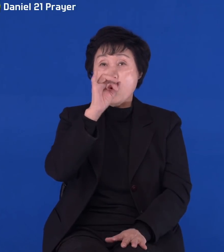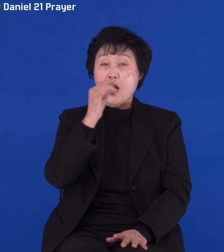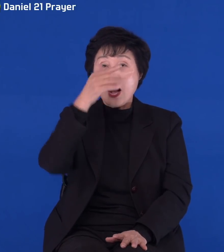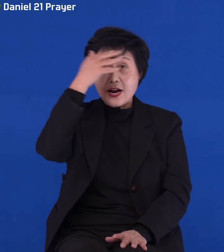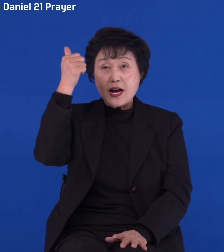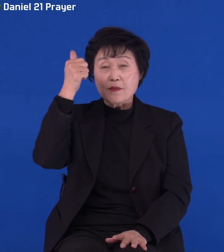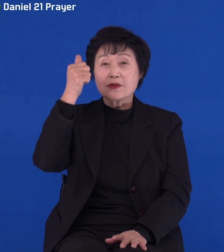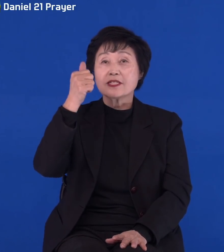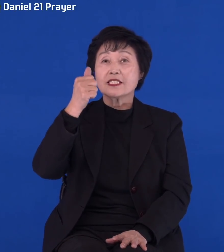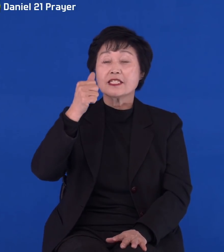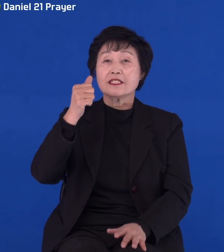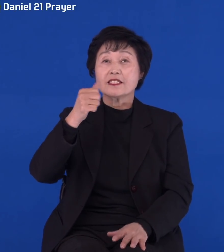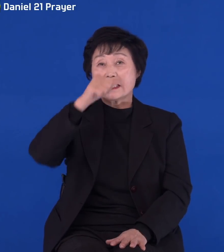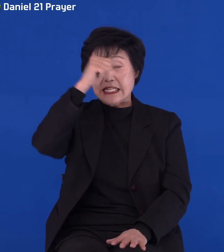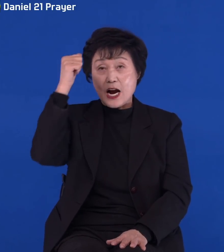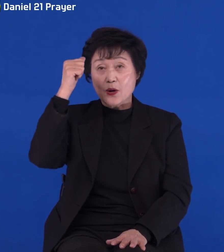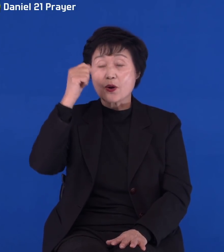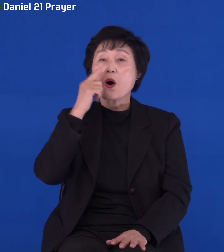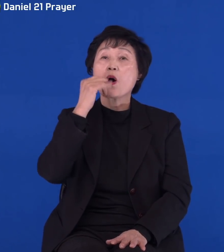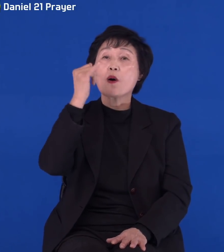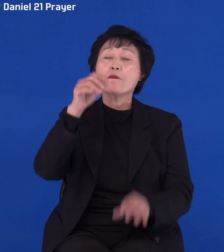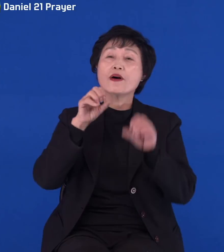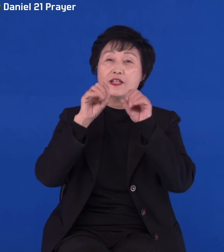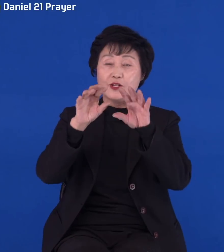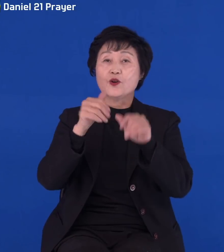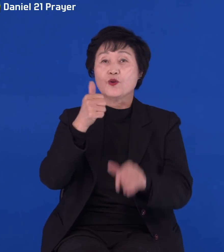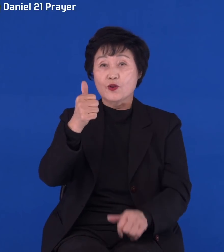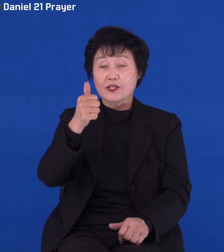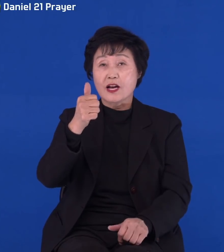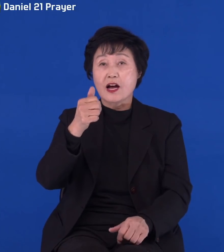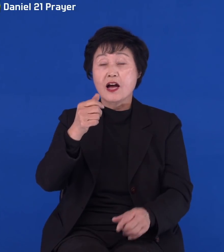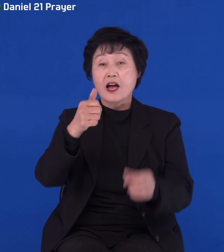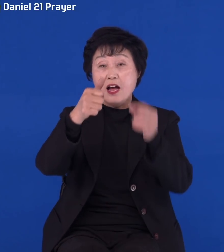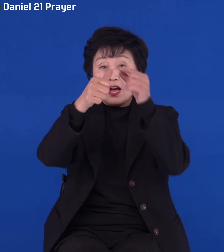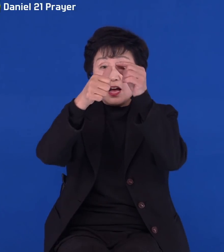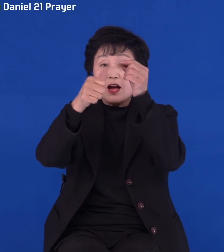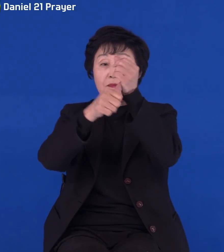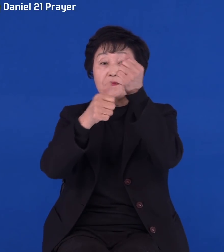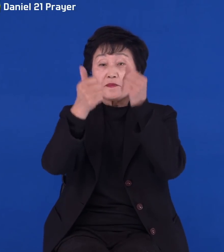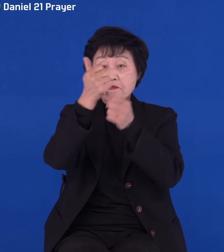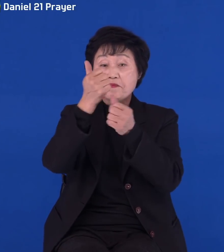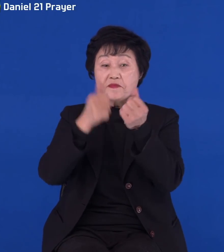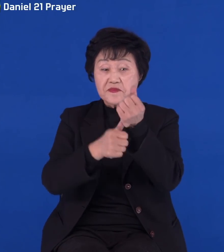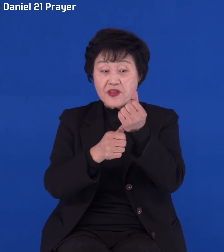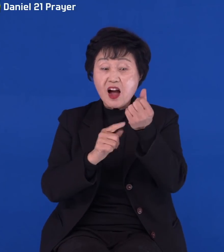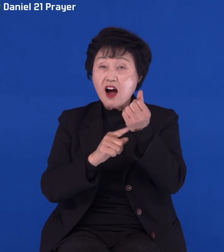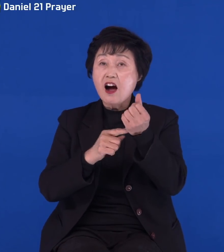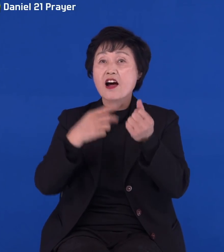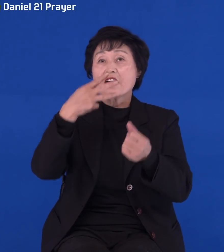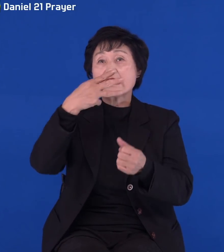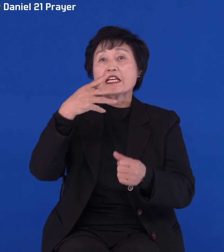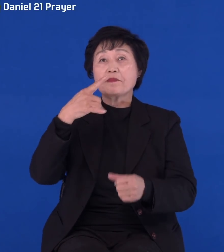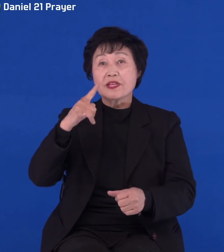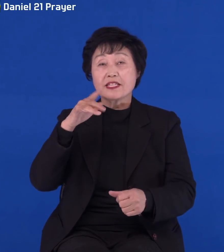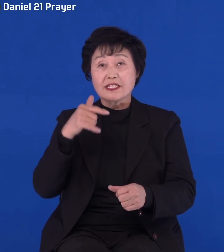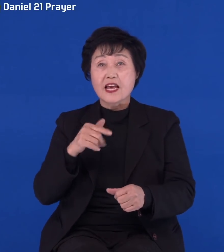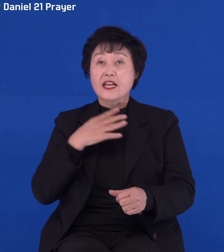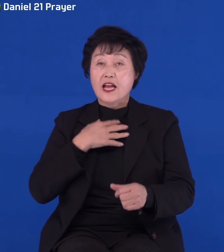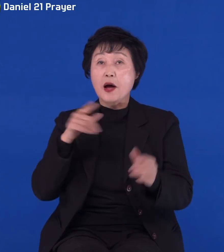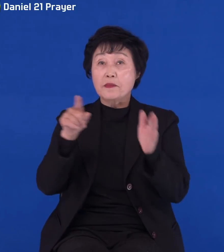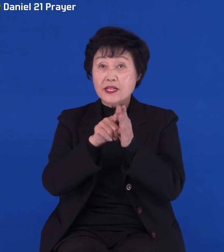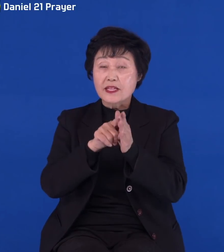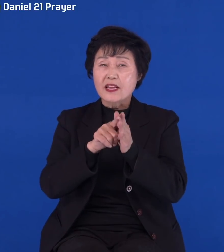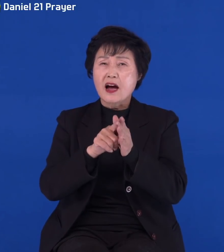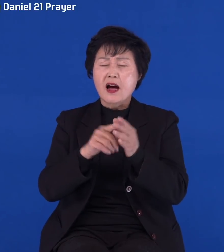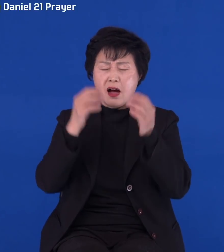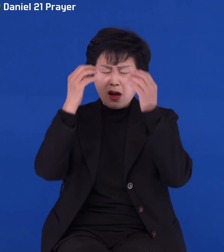이어받은 3대째 기독교인인데도 불구하고 제 생각에는 형통이 아닌 고통의 세월만 계속적으로 되는 것이